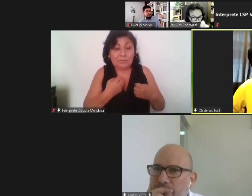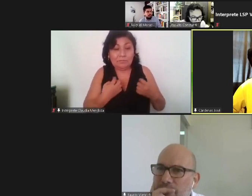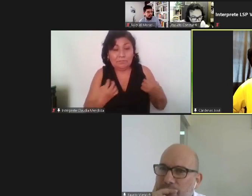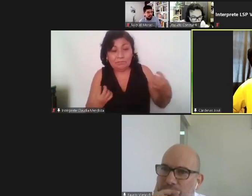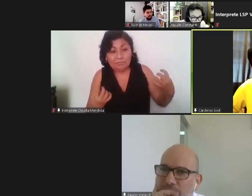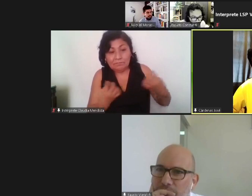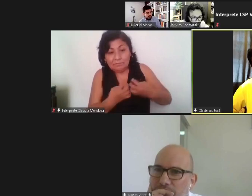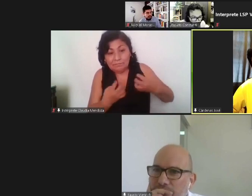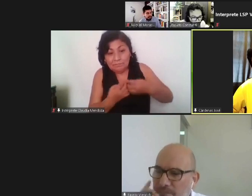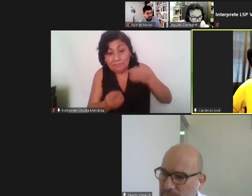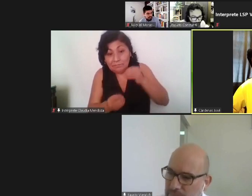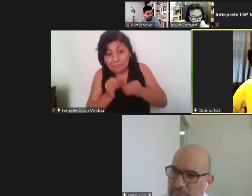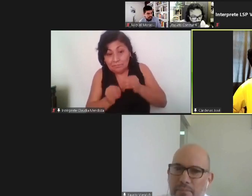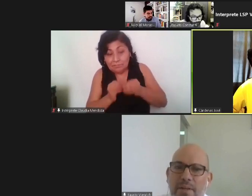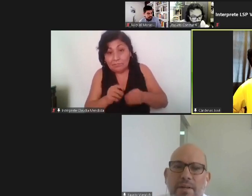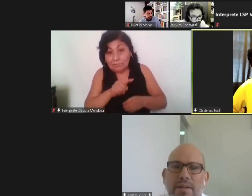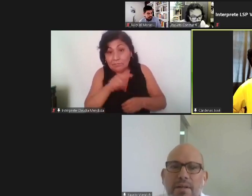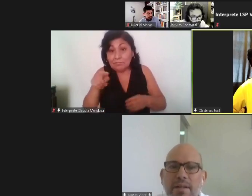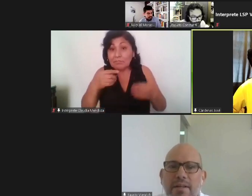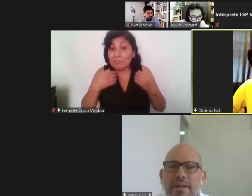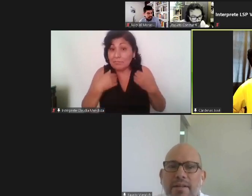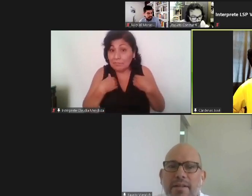¿También tienen las obras?